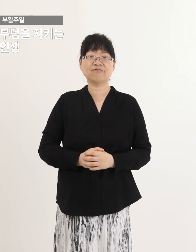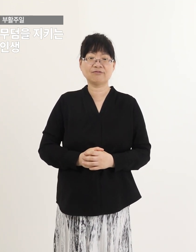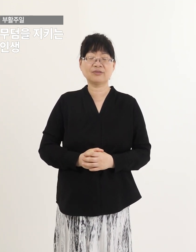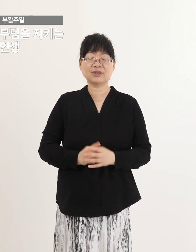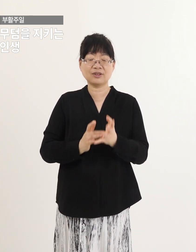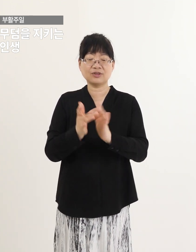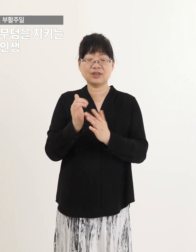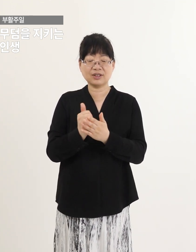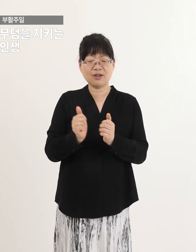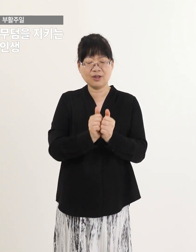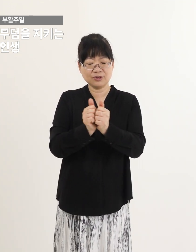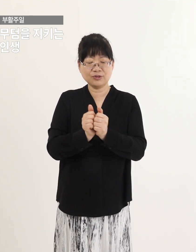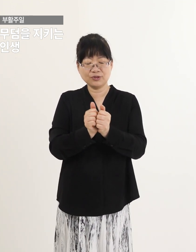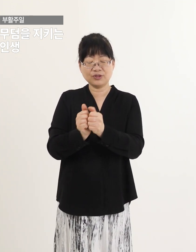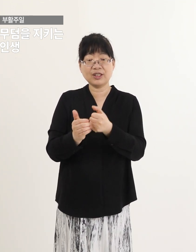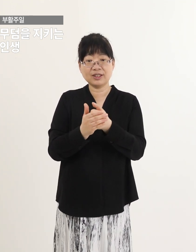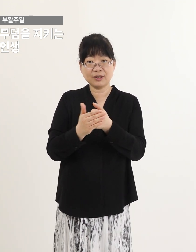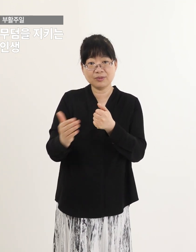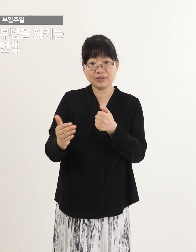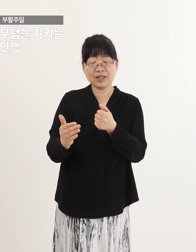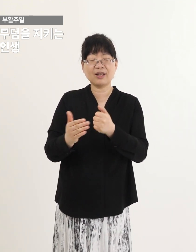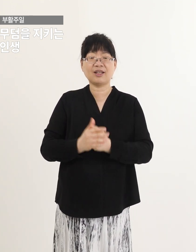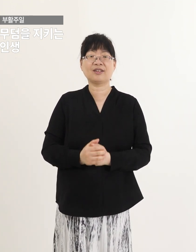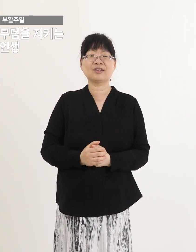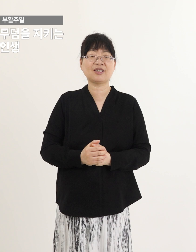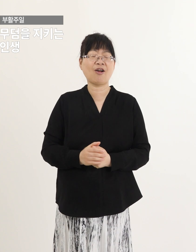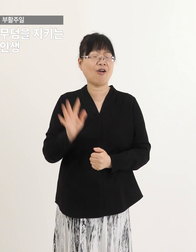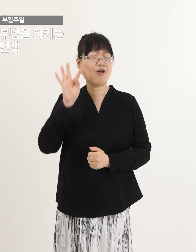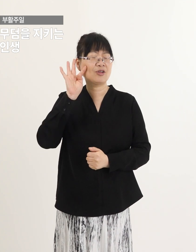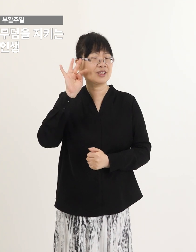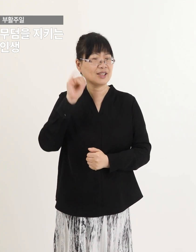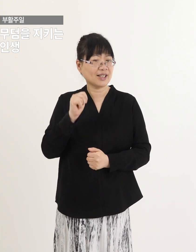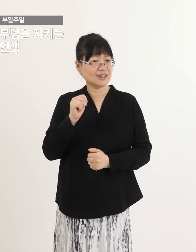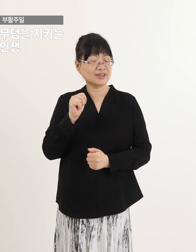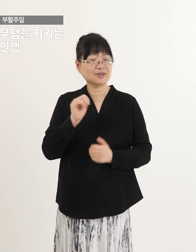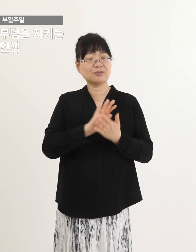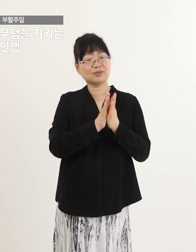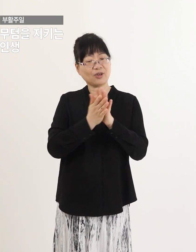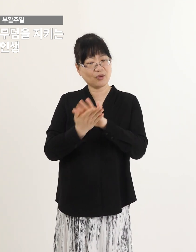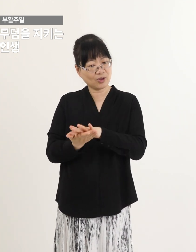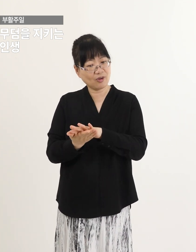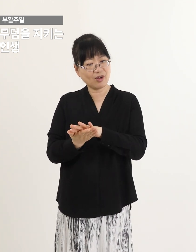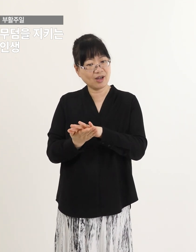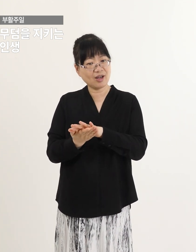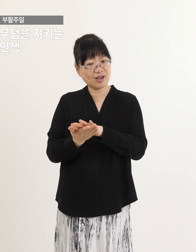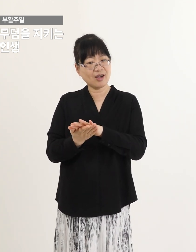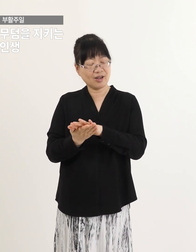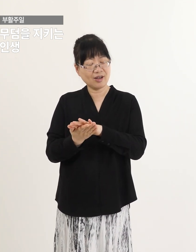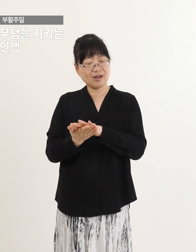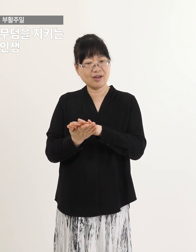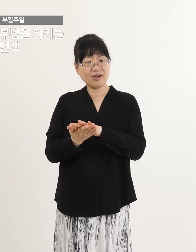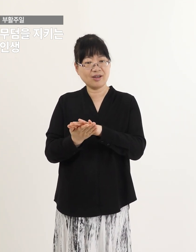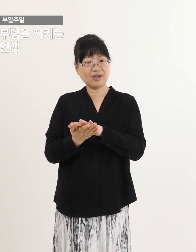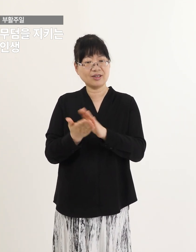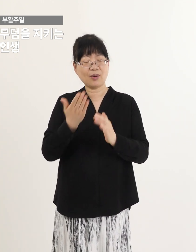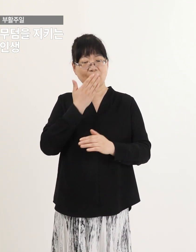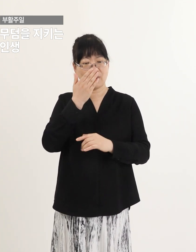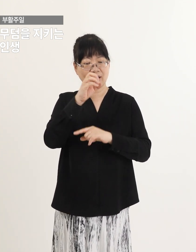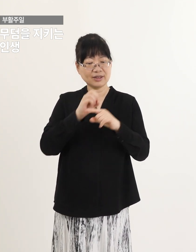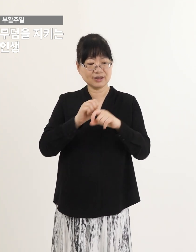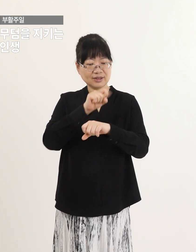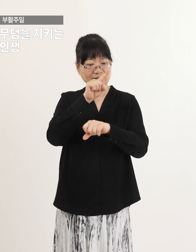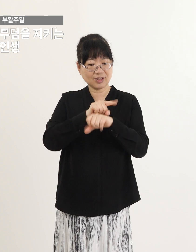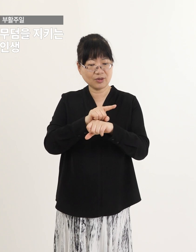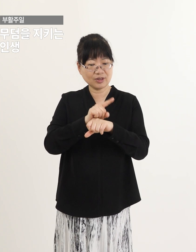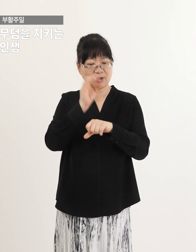있을 테니까 언젠가는 그들이 철이 들겠지. 그 속에 어떤 여지가